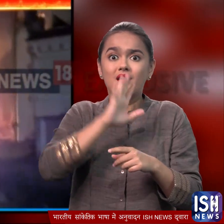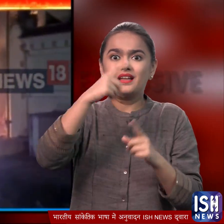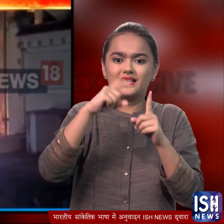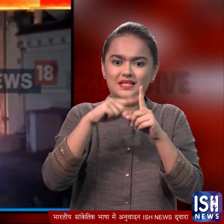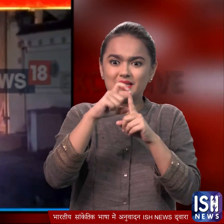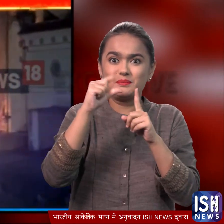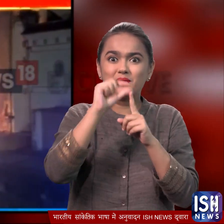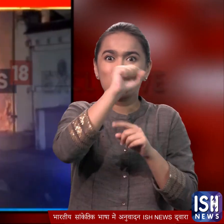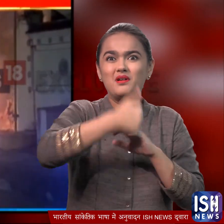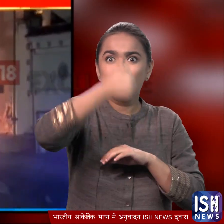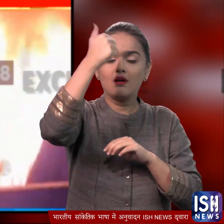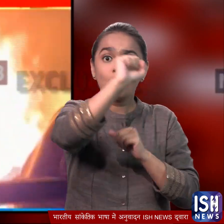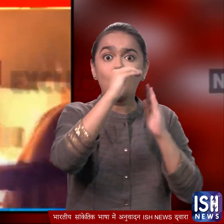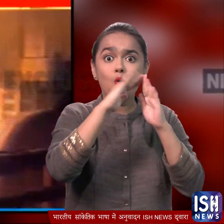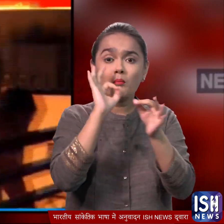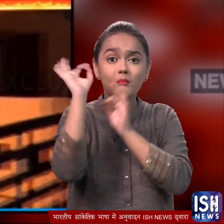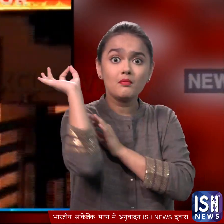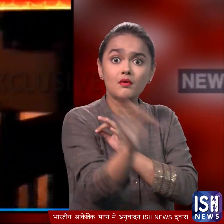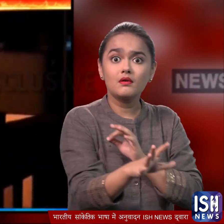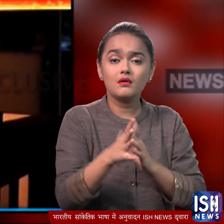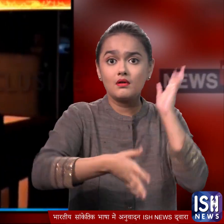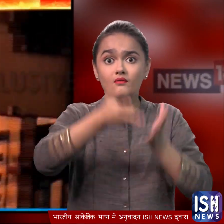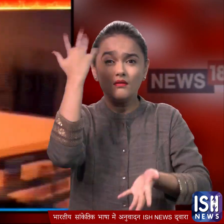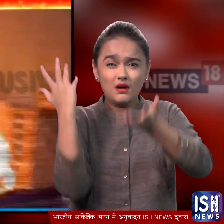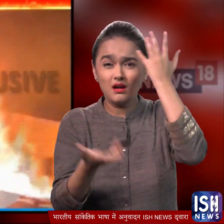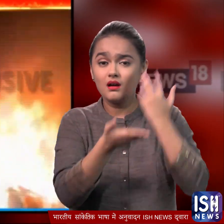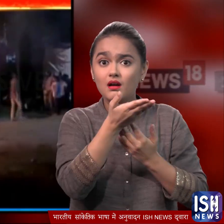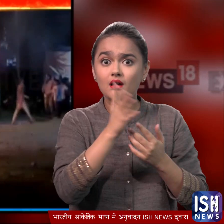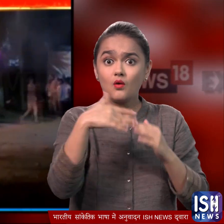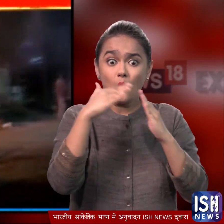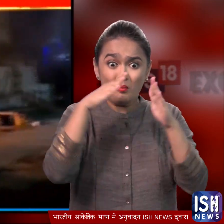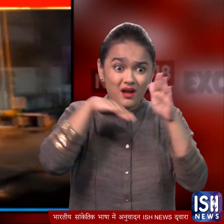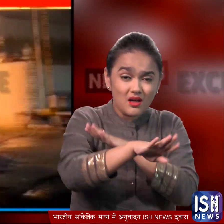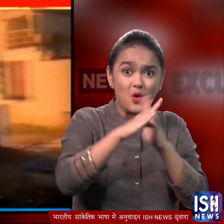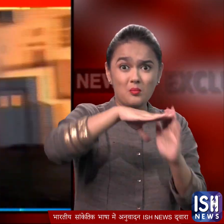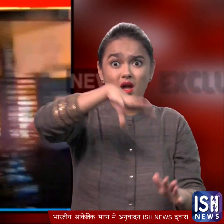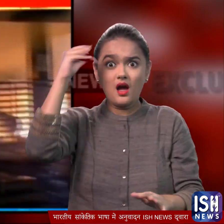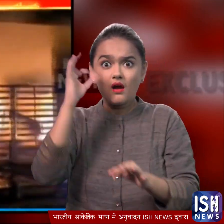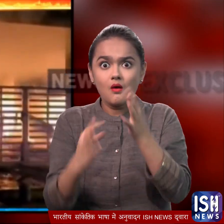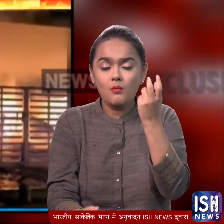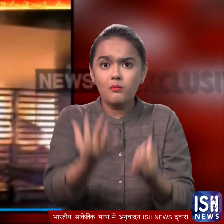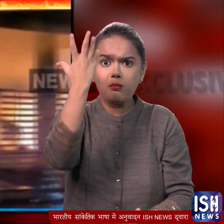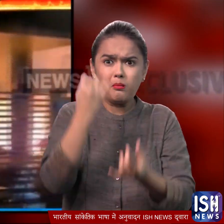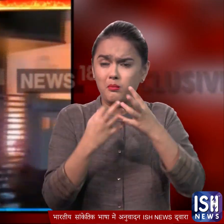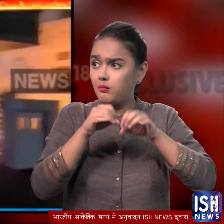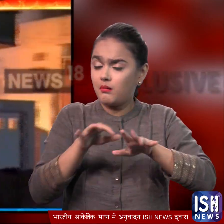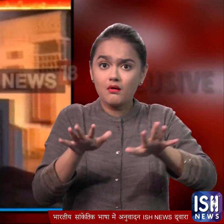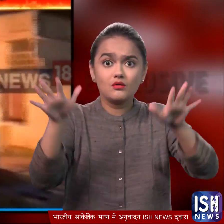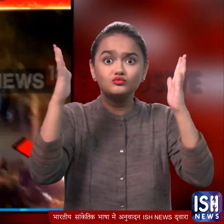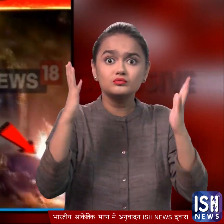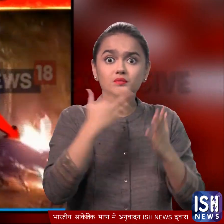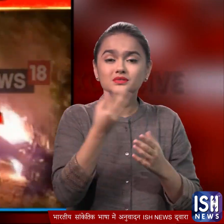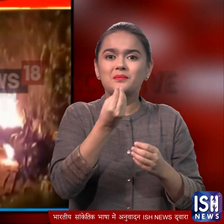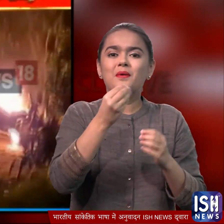के घर को आग के हवाले कर दिया गया। घर के अहाते और बाहर से आग की लपटें उठती दिखाई